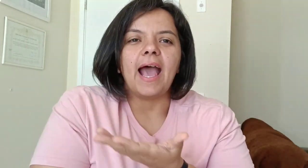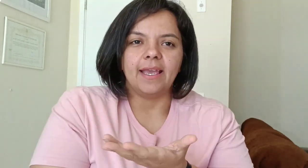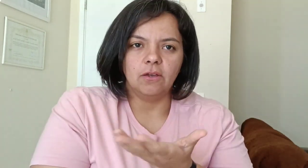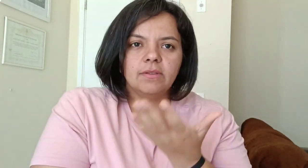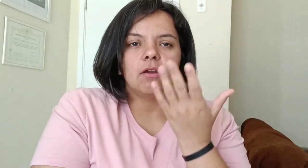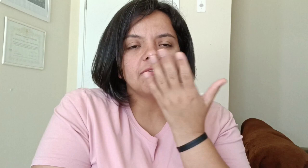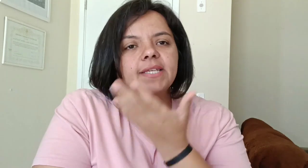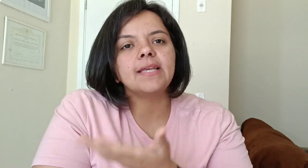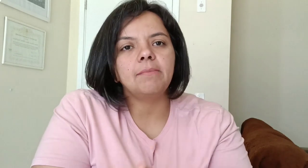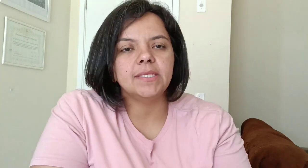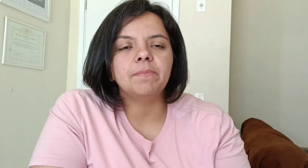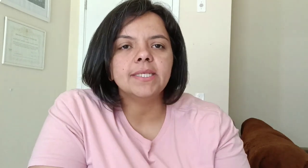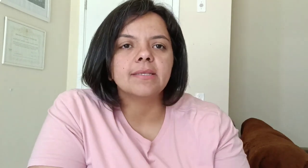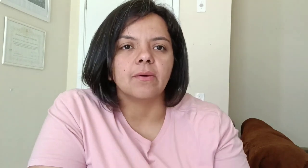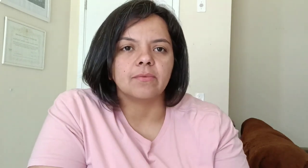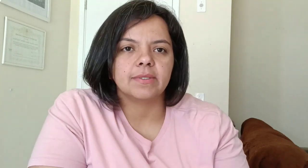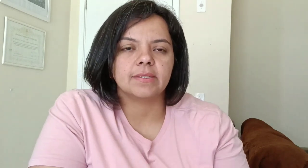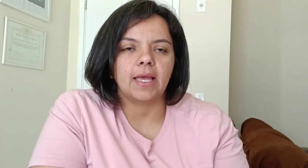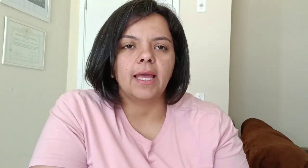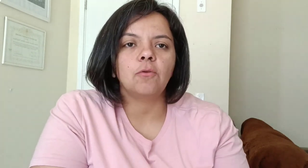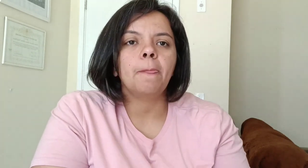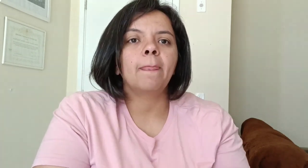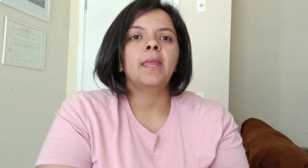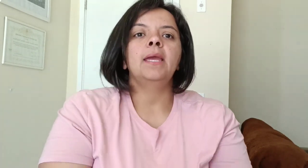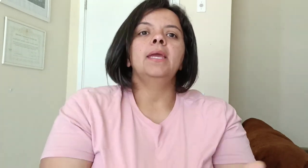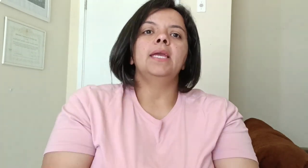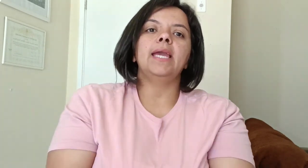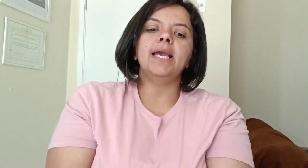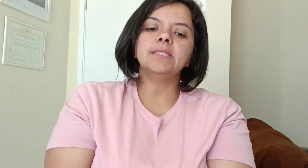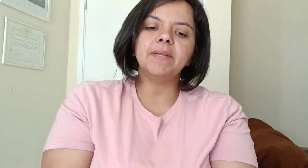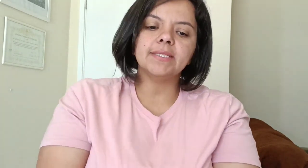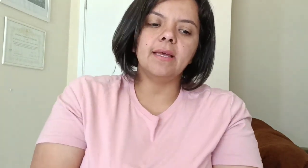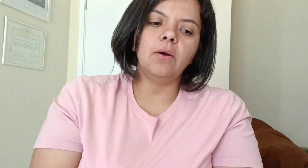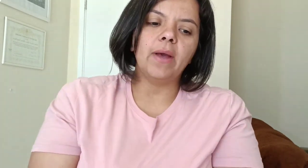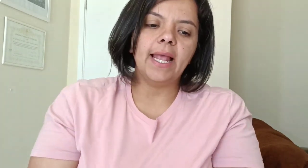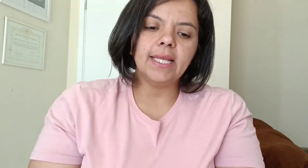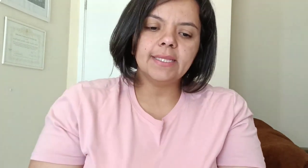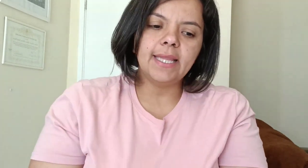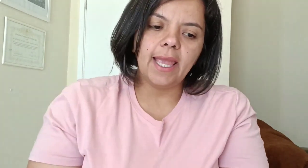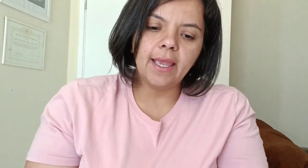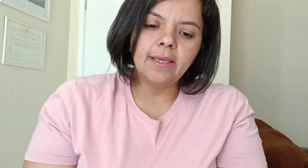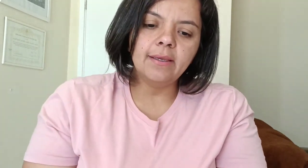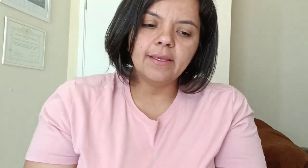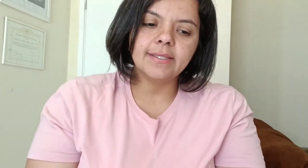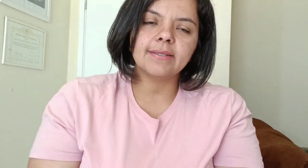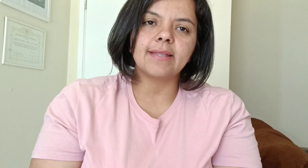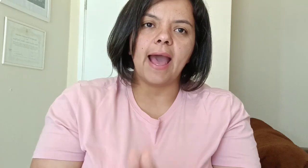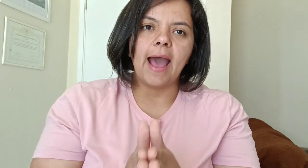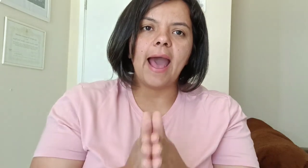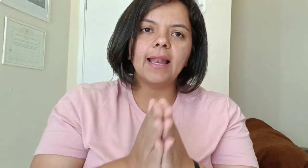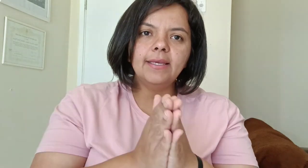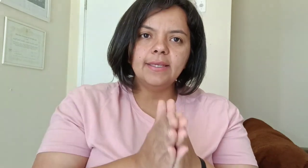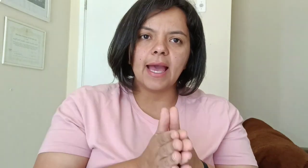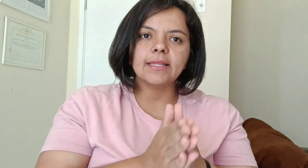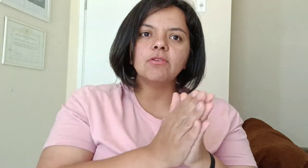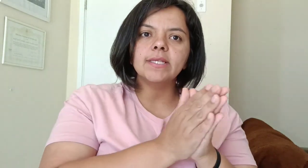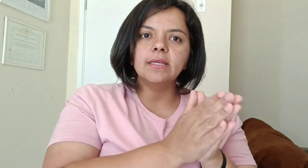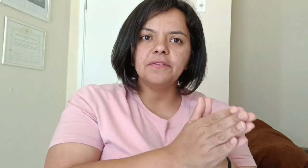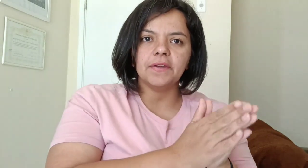Aí eu tenho que fazer a minha expressão, certo? E a expressão, ela tem que estar alinhada ao